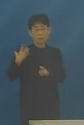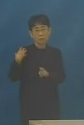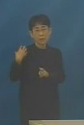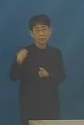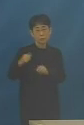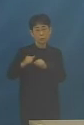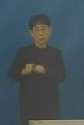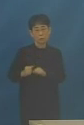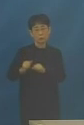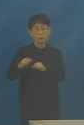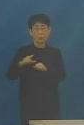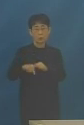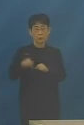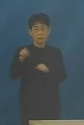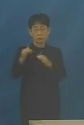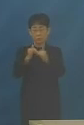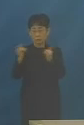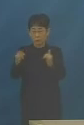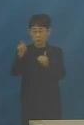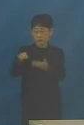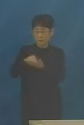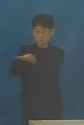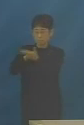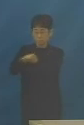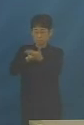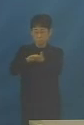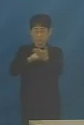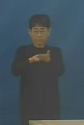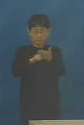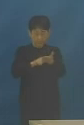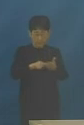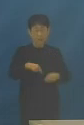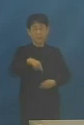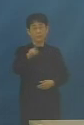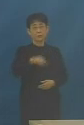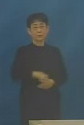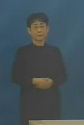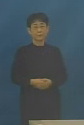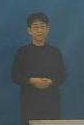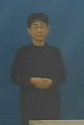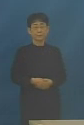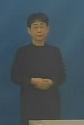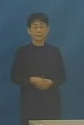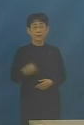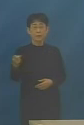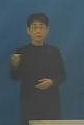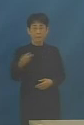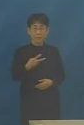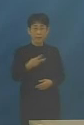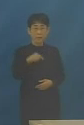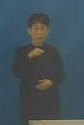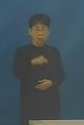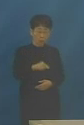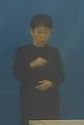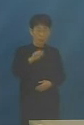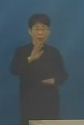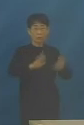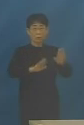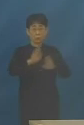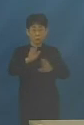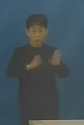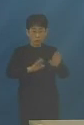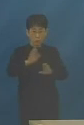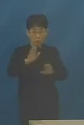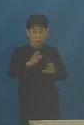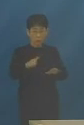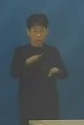もを訴えをさせていただきたいと思いますまたこうした動きと重なり合うのは